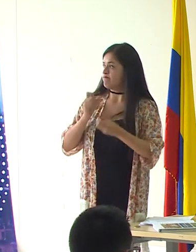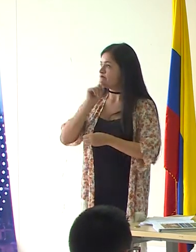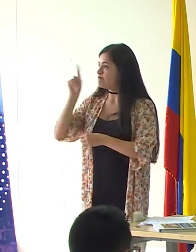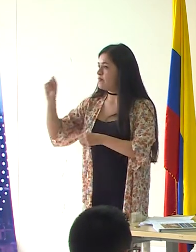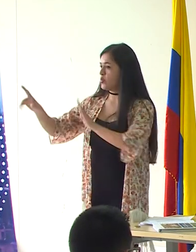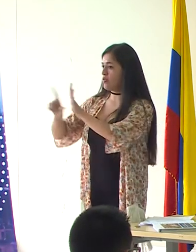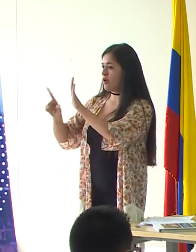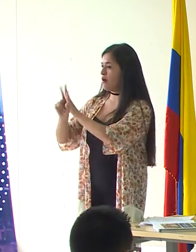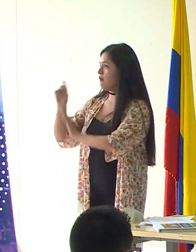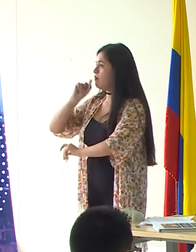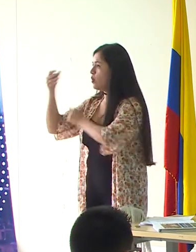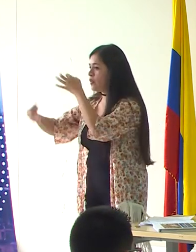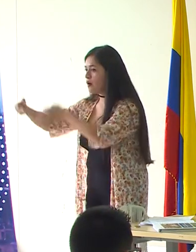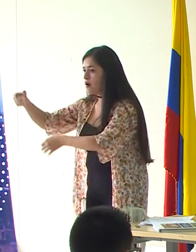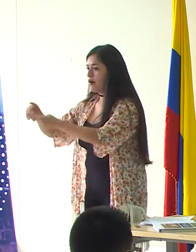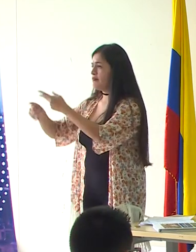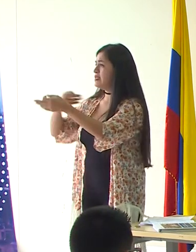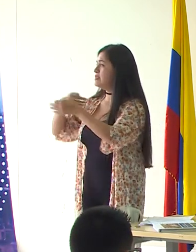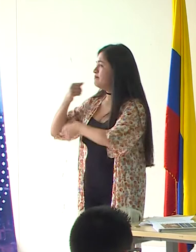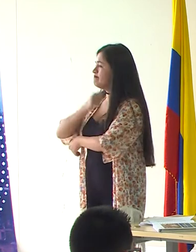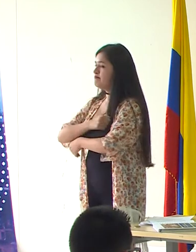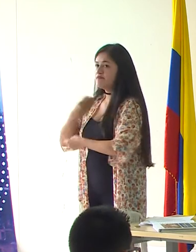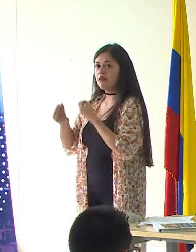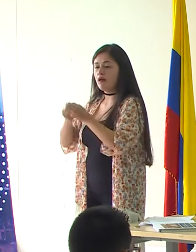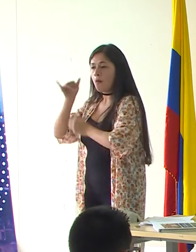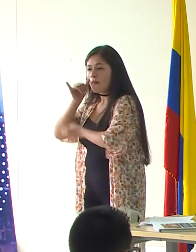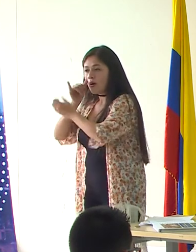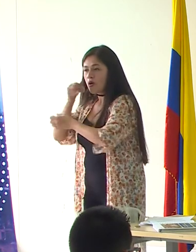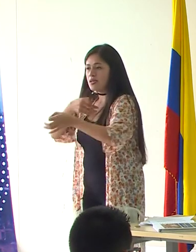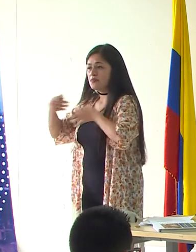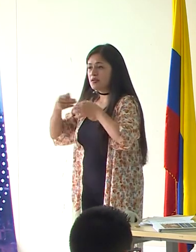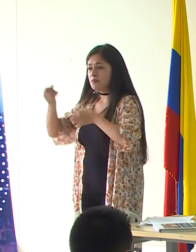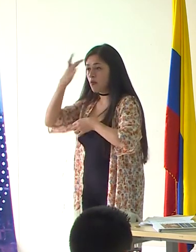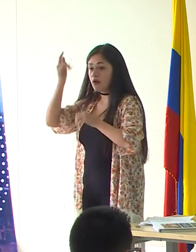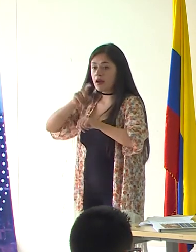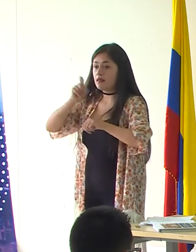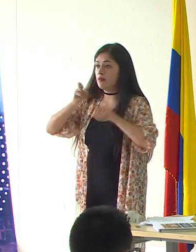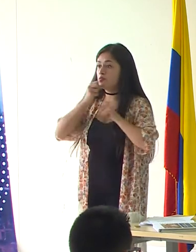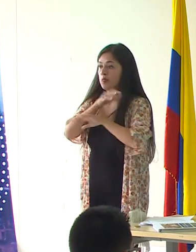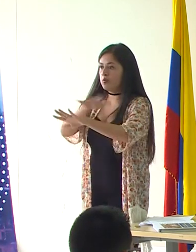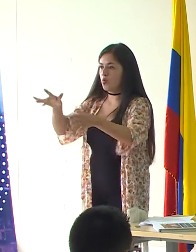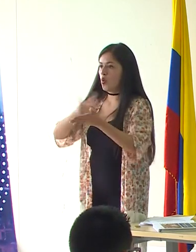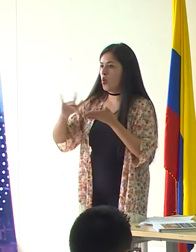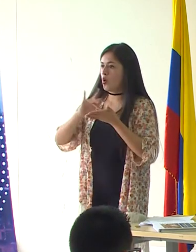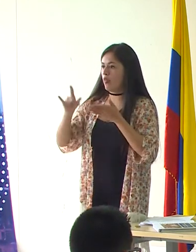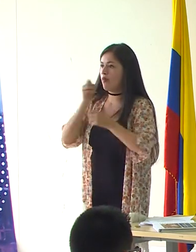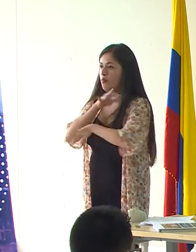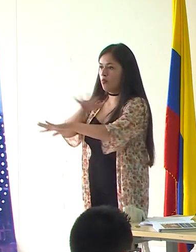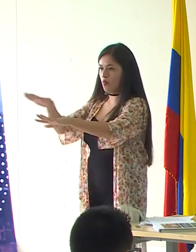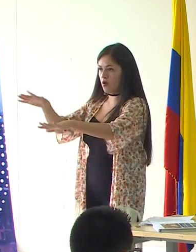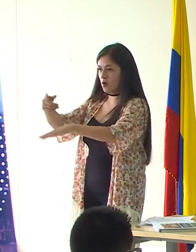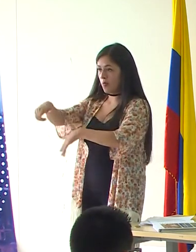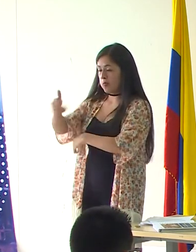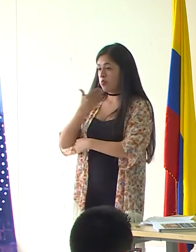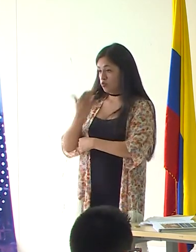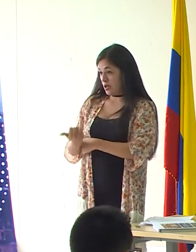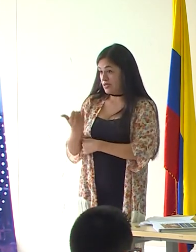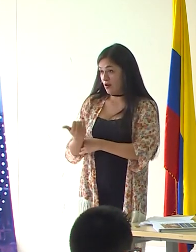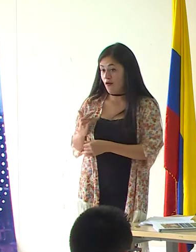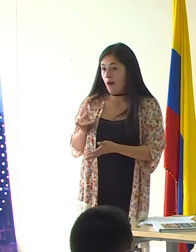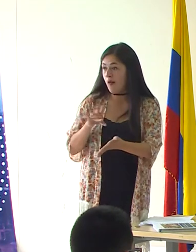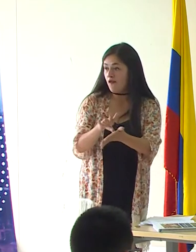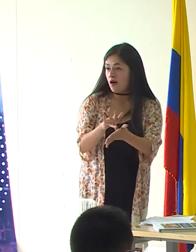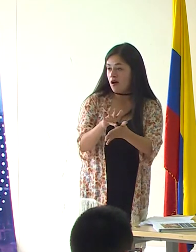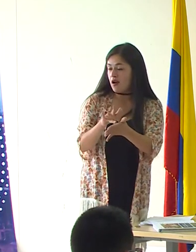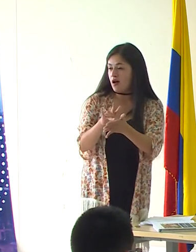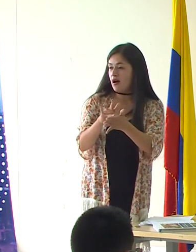jurídica a buscar asesoría pedagógica porque necesitan difundir esto están en este momento y si ustedes van en este momento al centro están